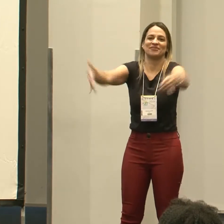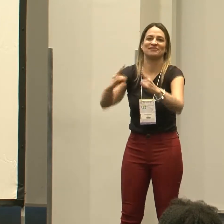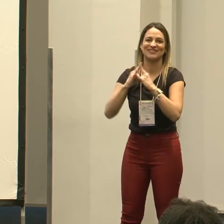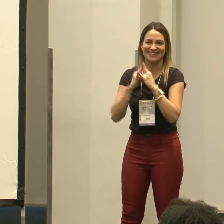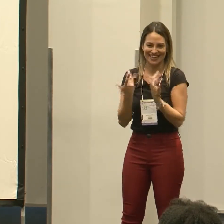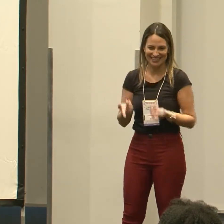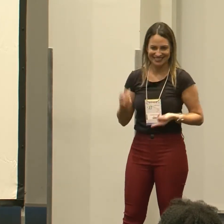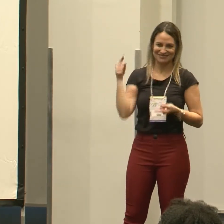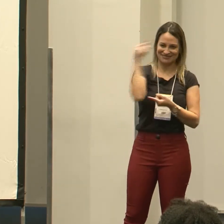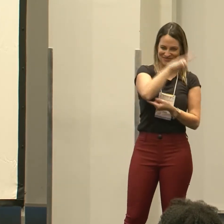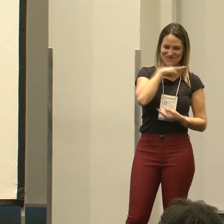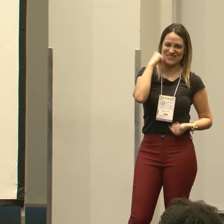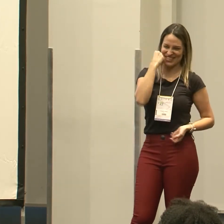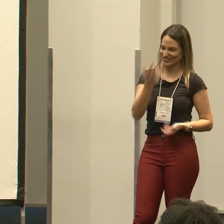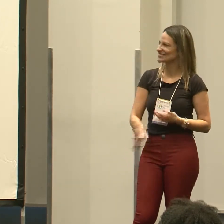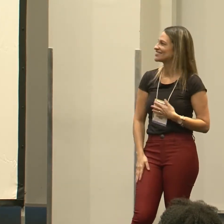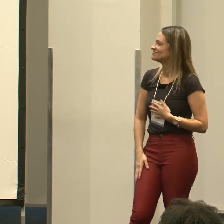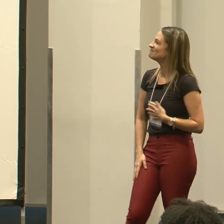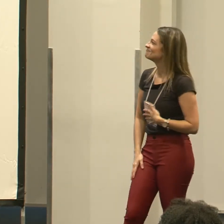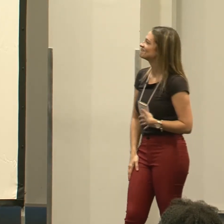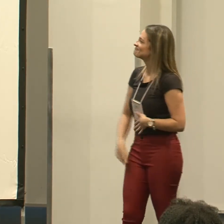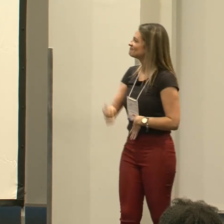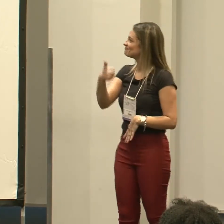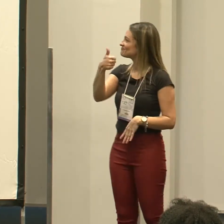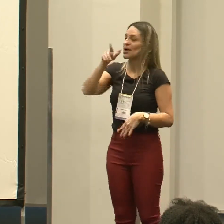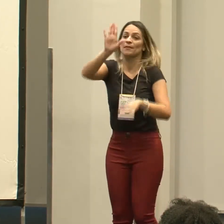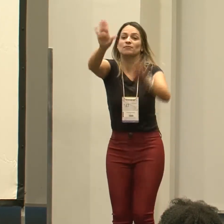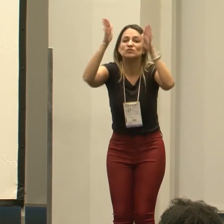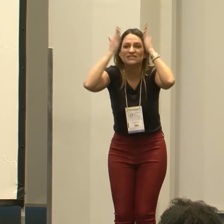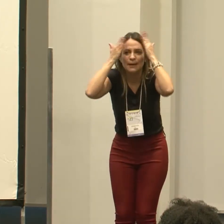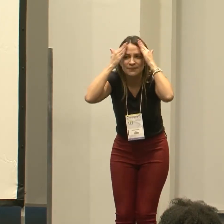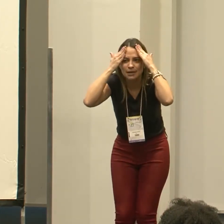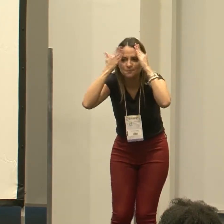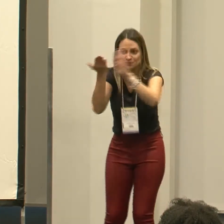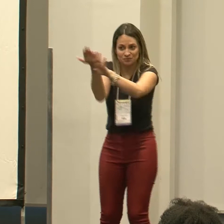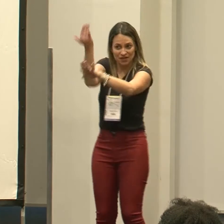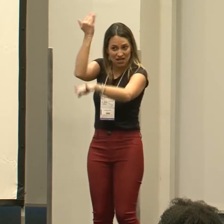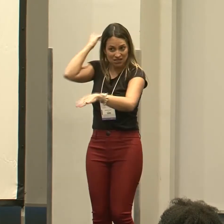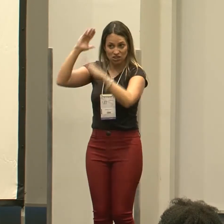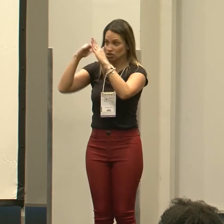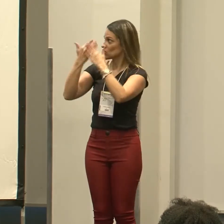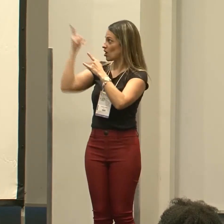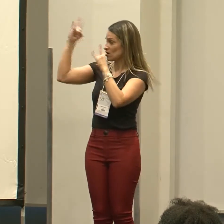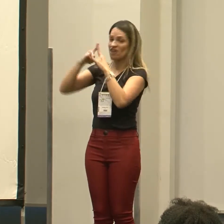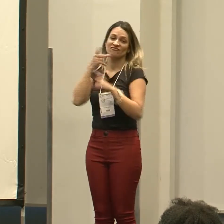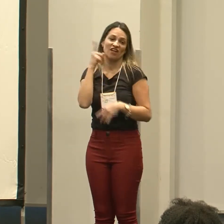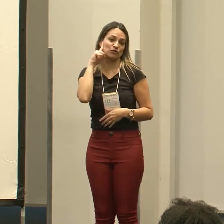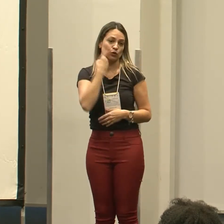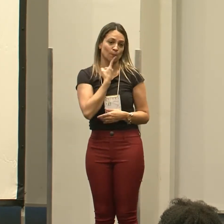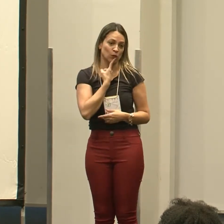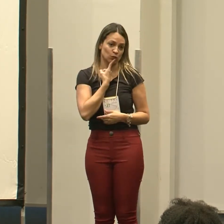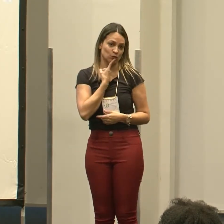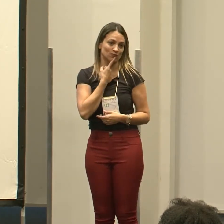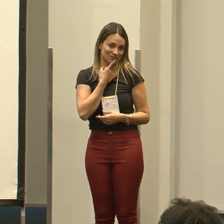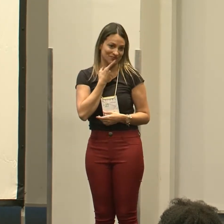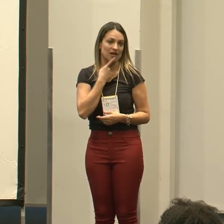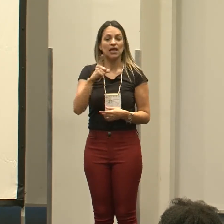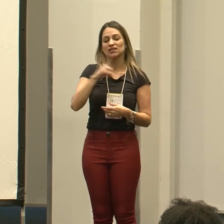mesma. A fachada histórica, como quando o Rouet fundou. Vocês sabiam que o INES falava